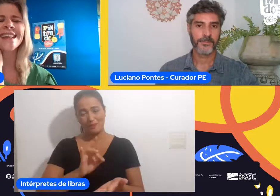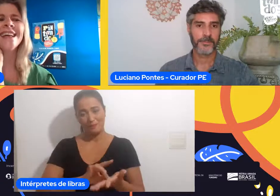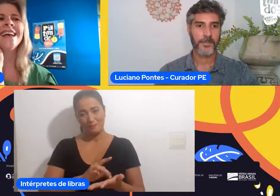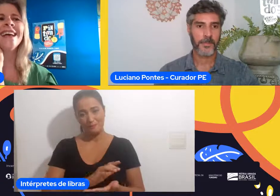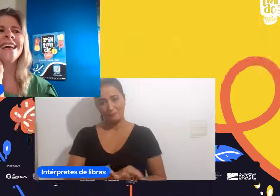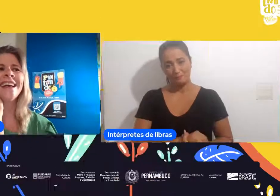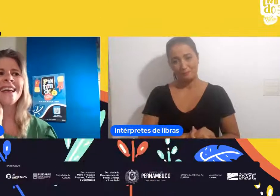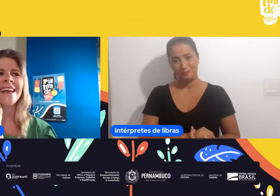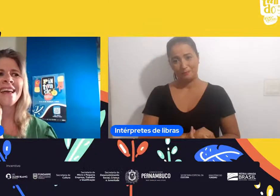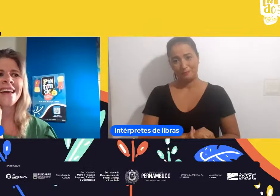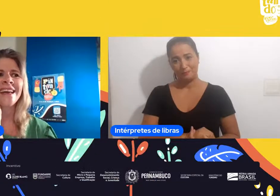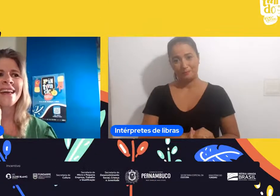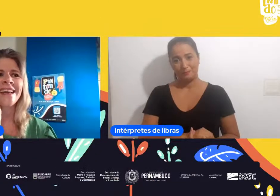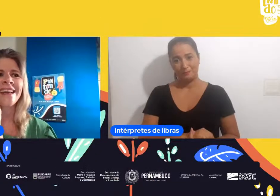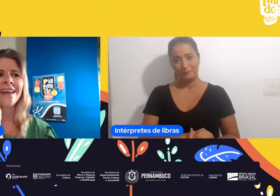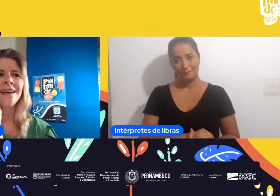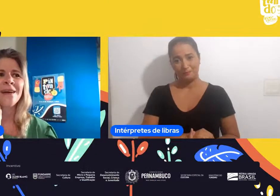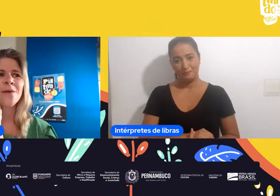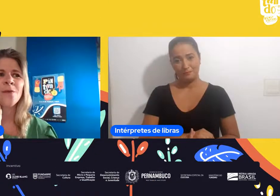aí,